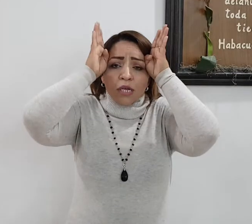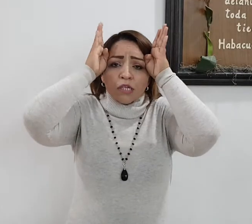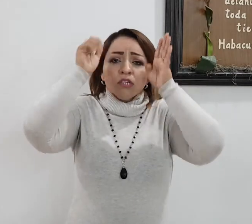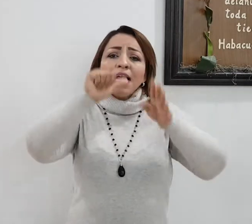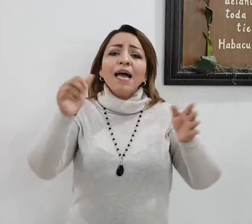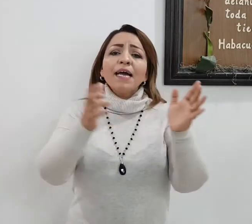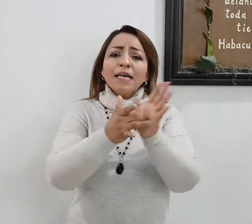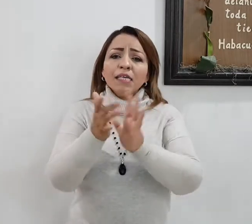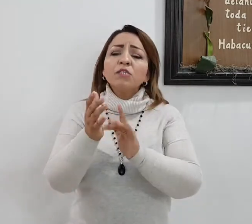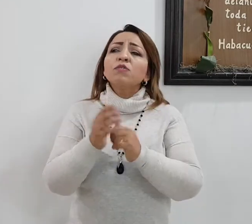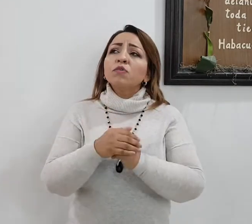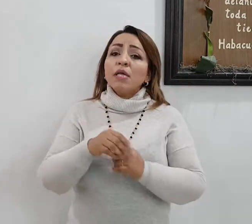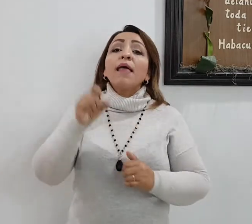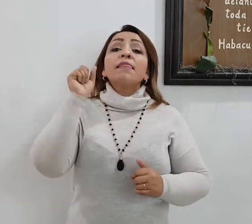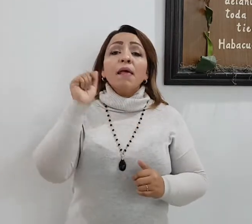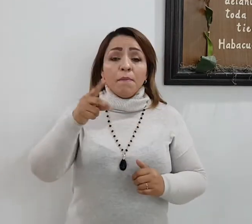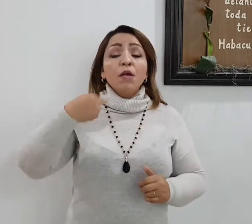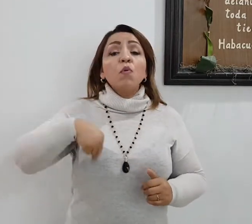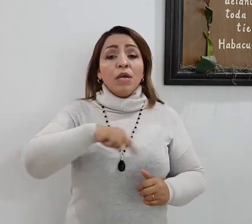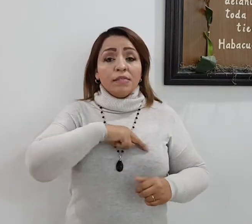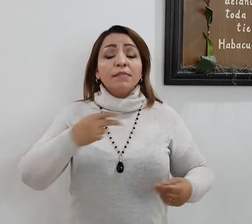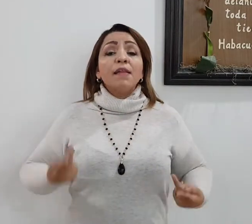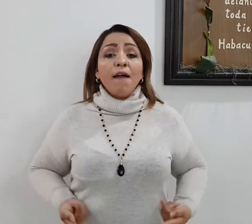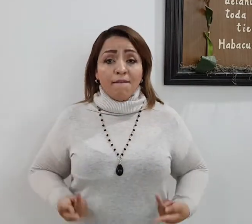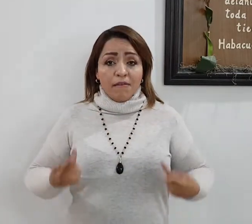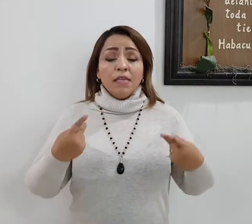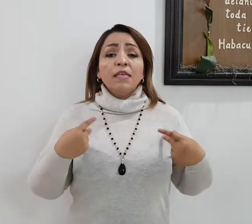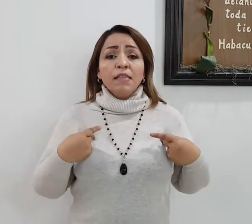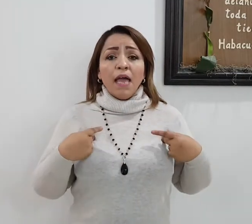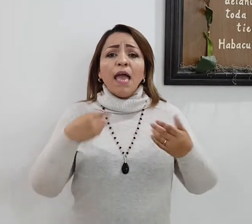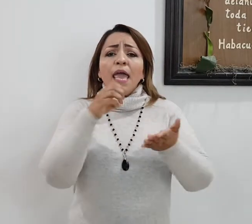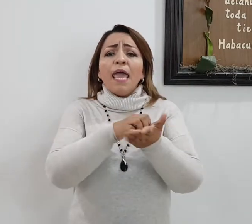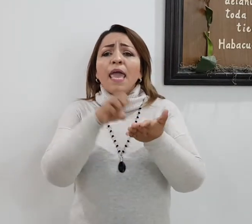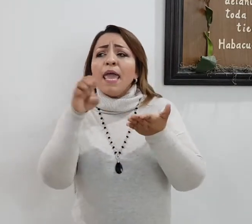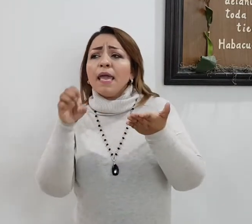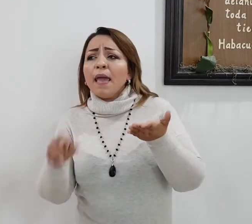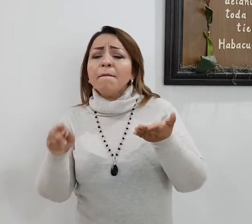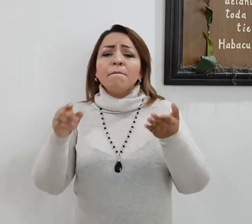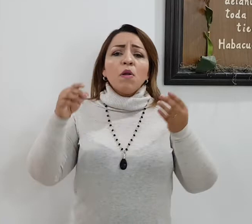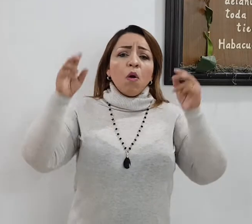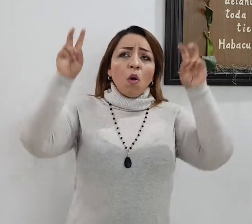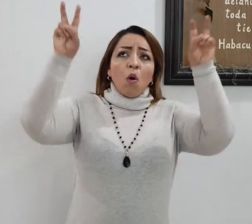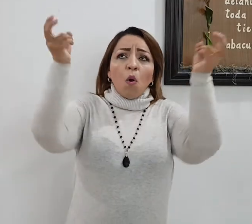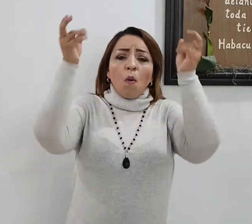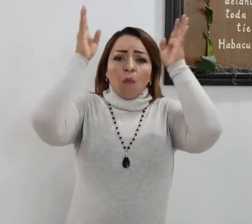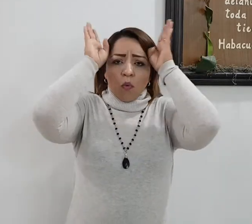Señor. Hoy les quiero hablar de otro aspecto, hermanos, y desde luego no menos importante que los anteriores,